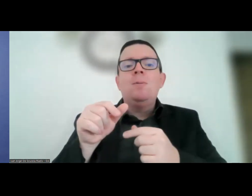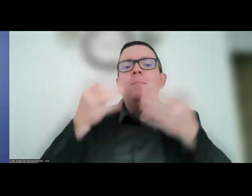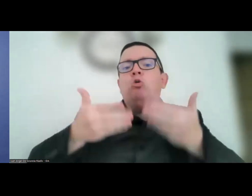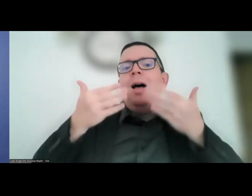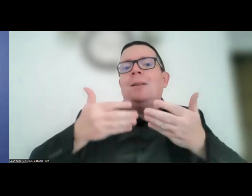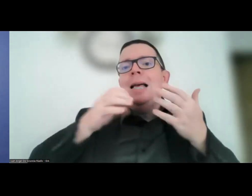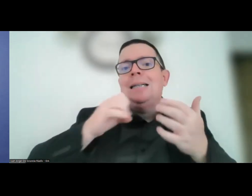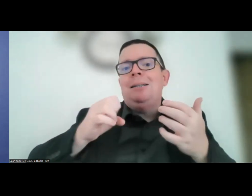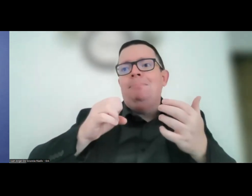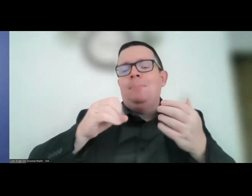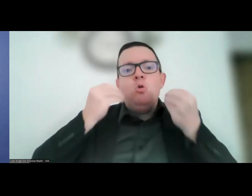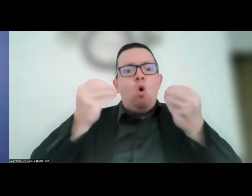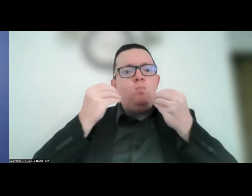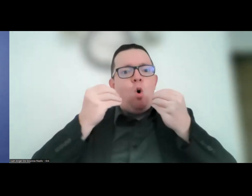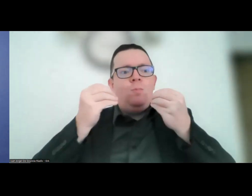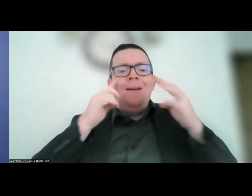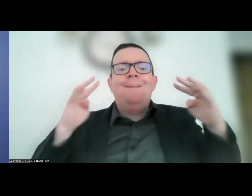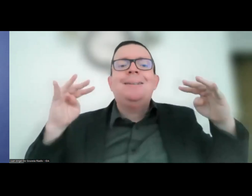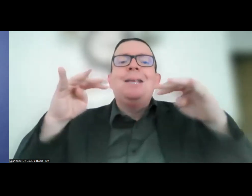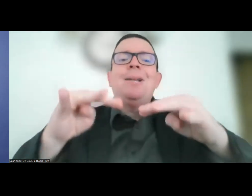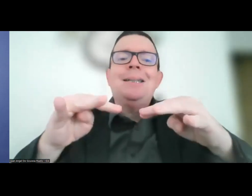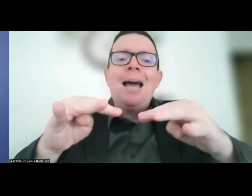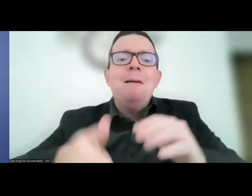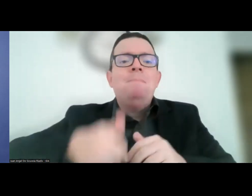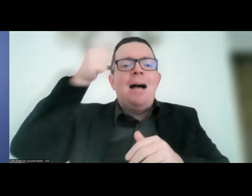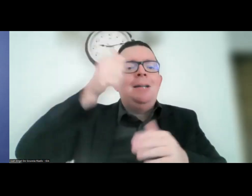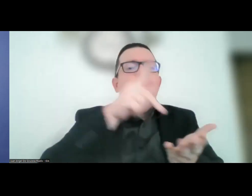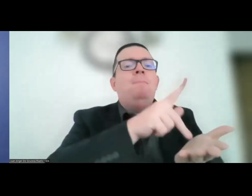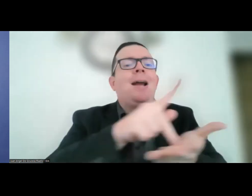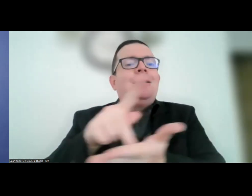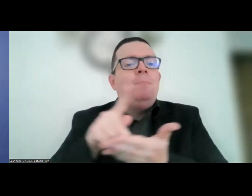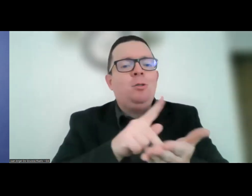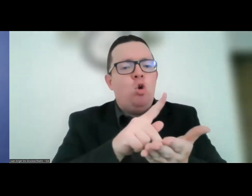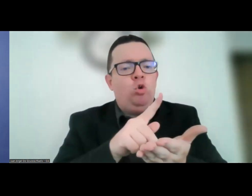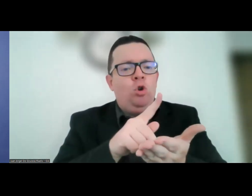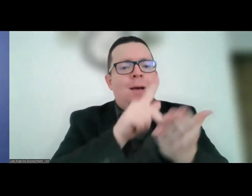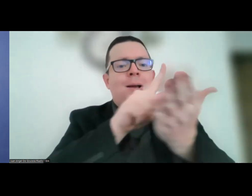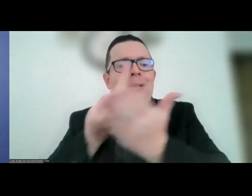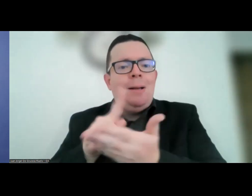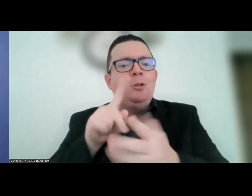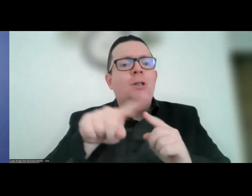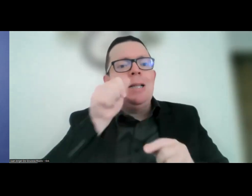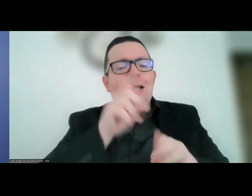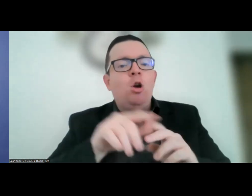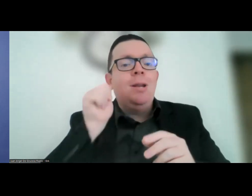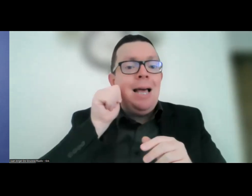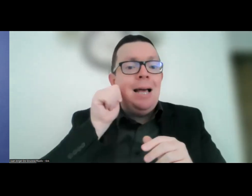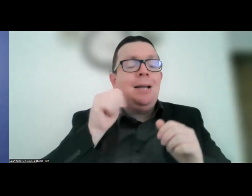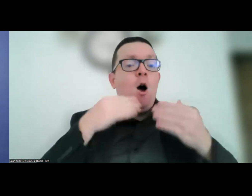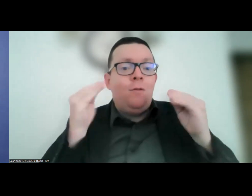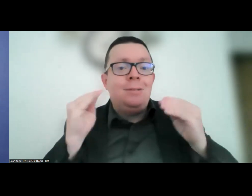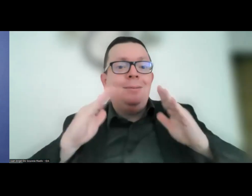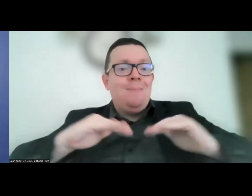pues esperamos que estos datos, esta información que And estamos we are really hoping all this information will be